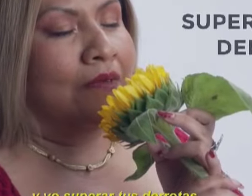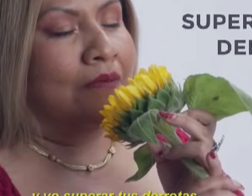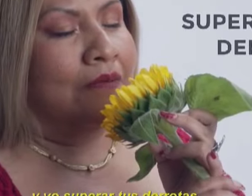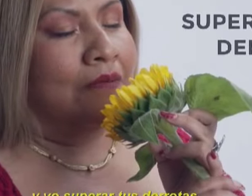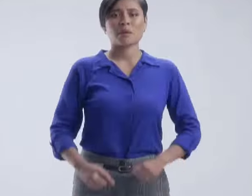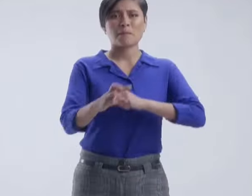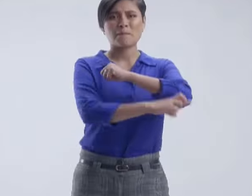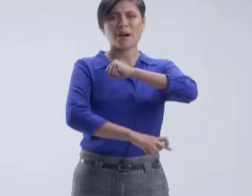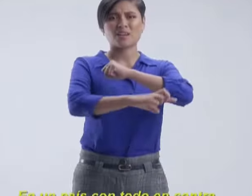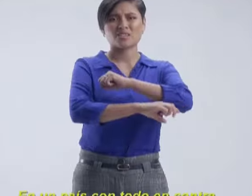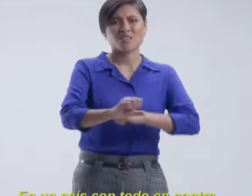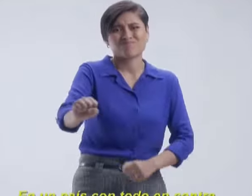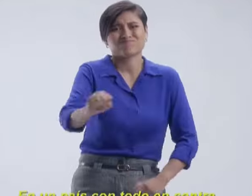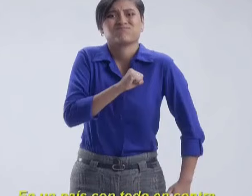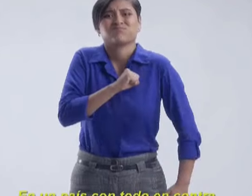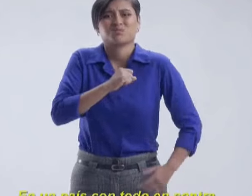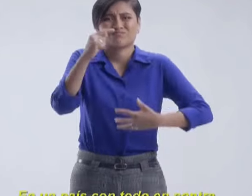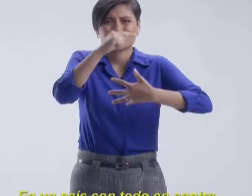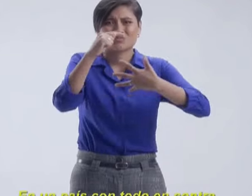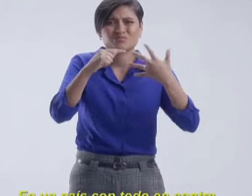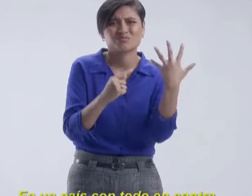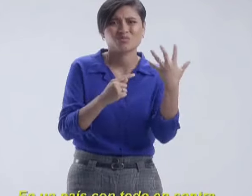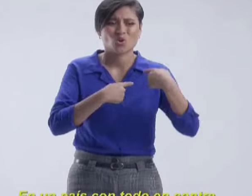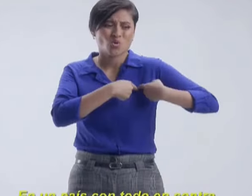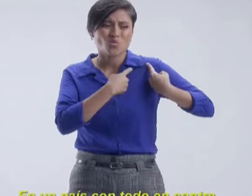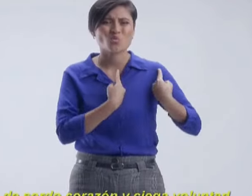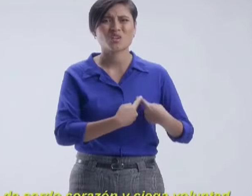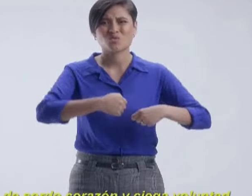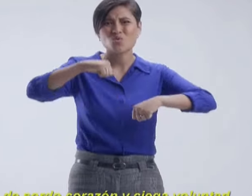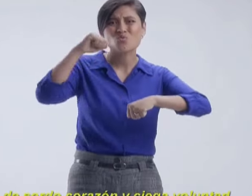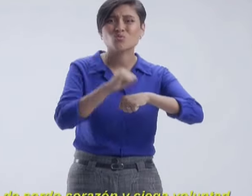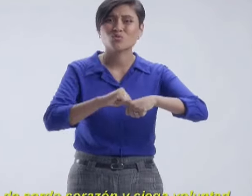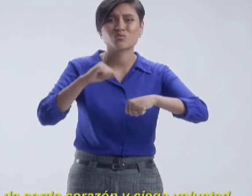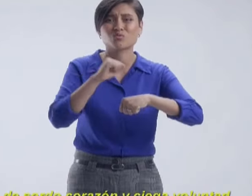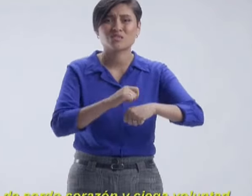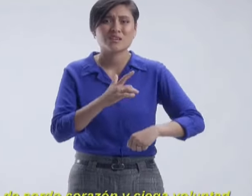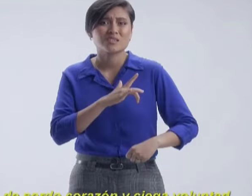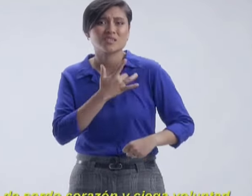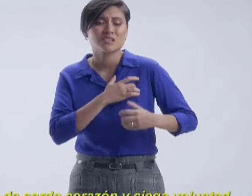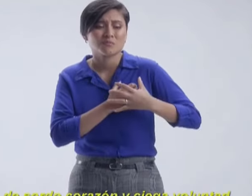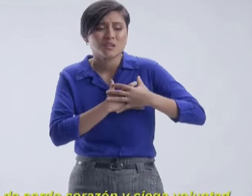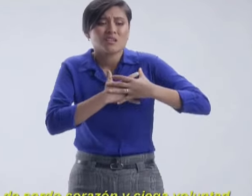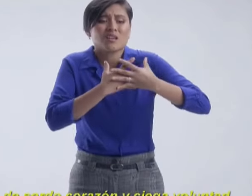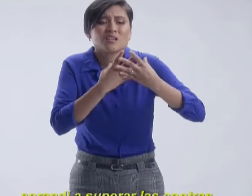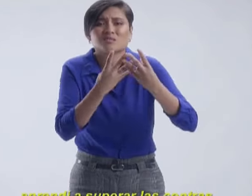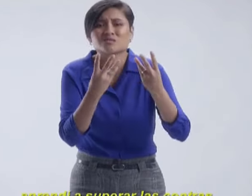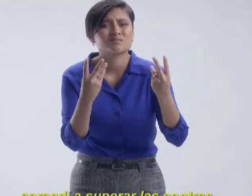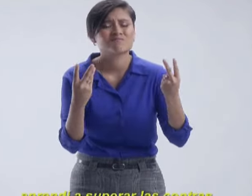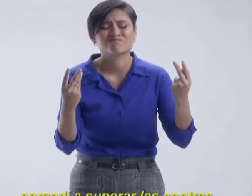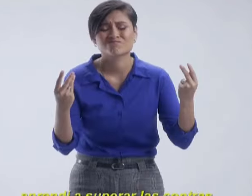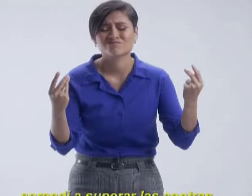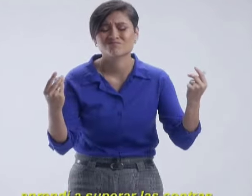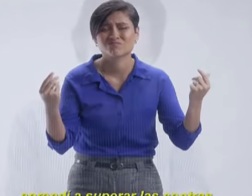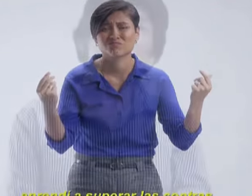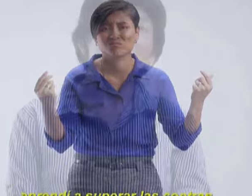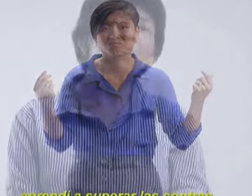ciegas. Entiendo. Ahora, dime una cosa, Rosa María. Este proyecto Género y Discapacidad sostiene y afirma que